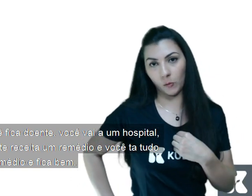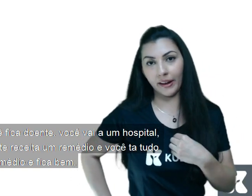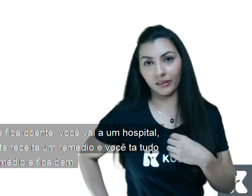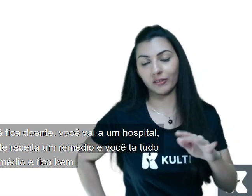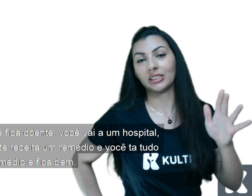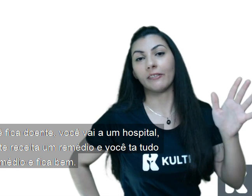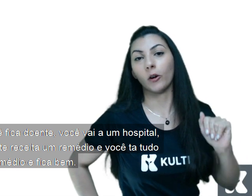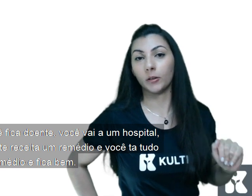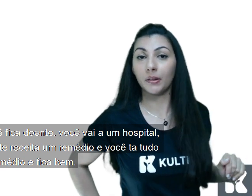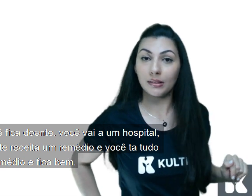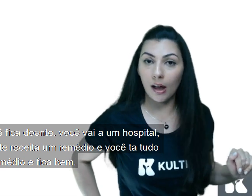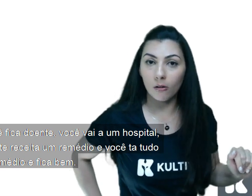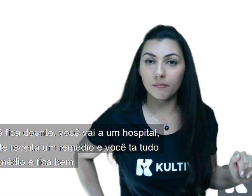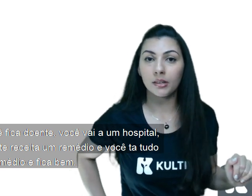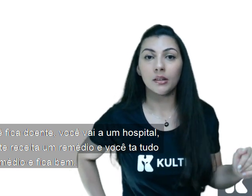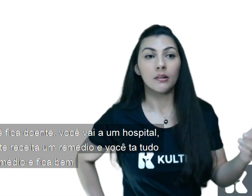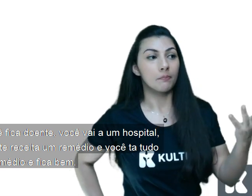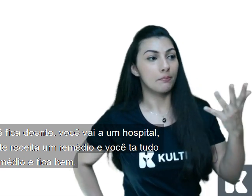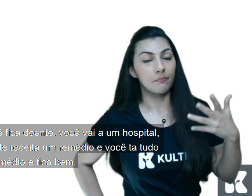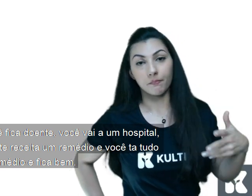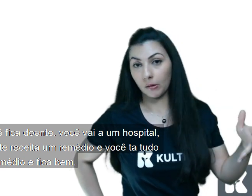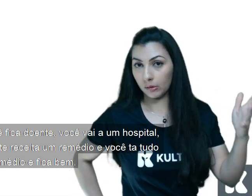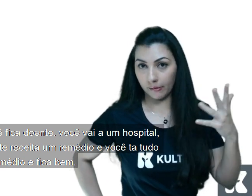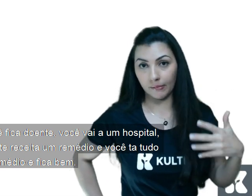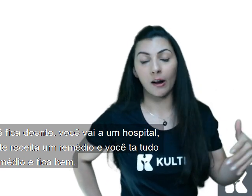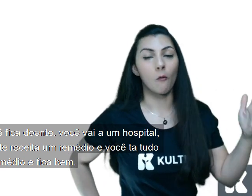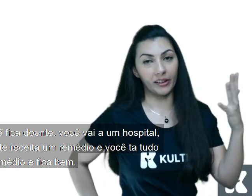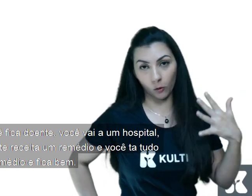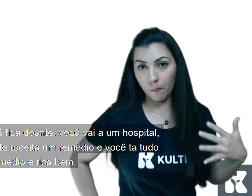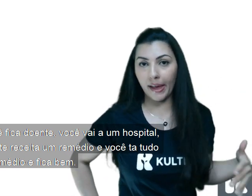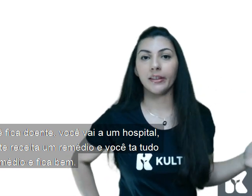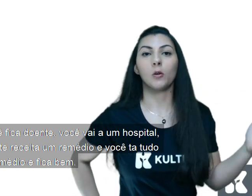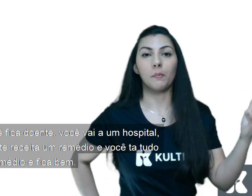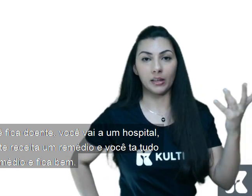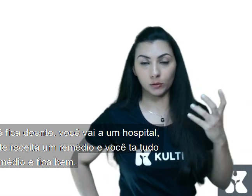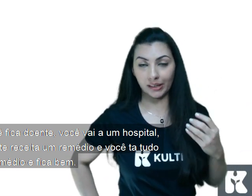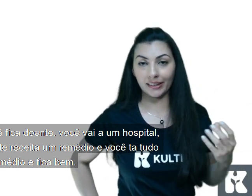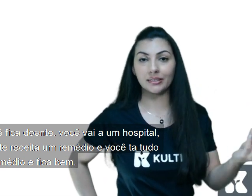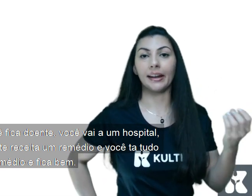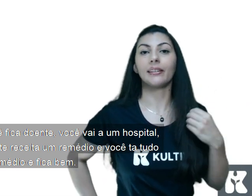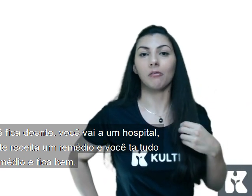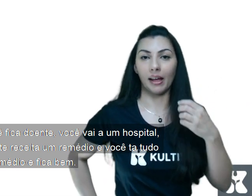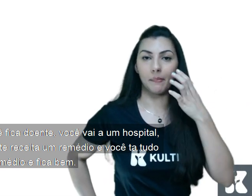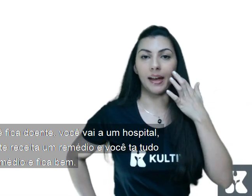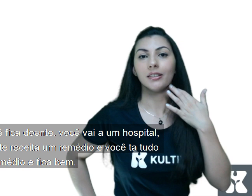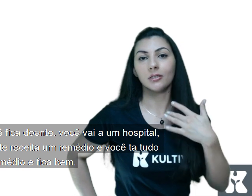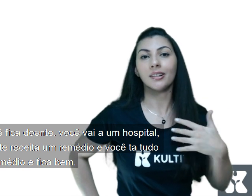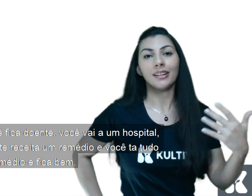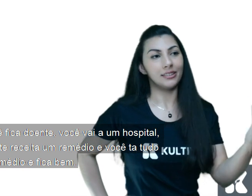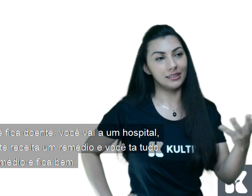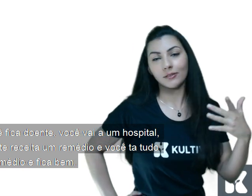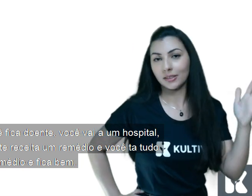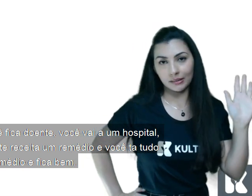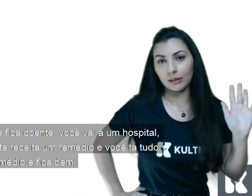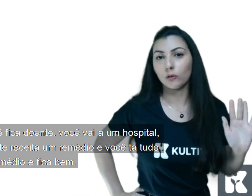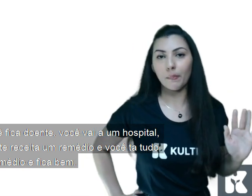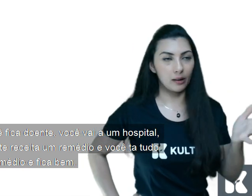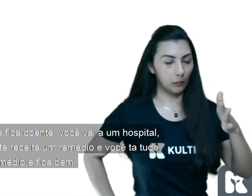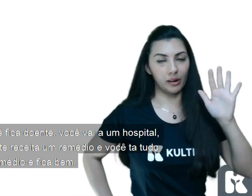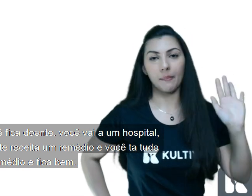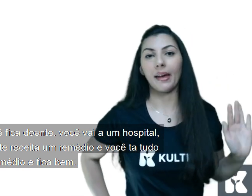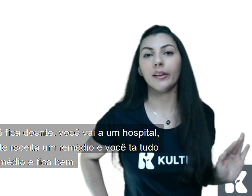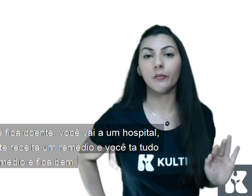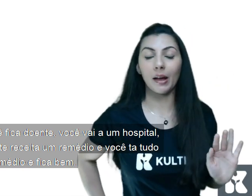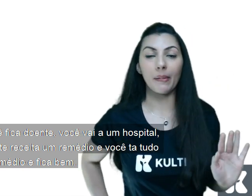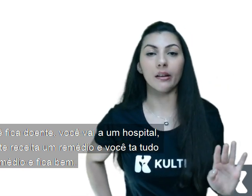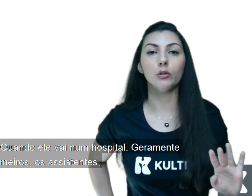fica doente, você vai ao hospital, né, conversa com o médico te receita um remédio e você está tudo bem,